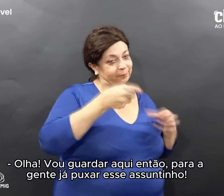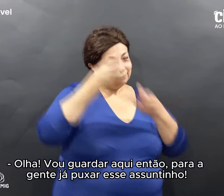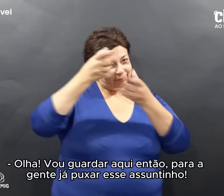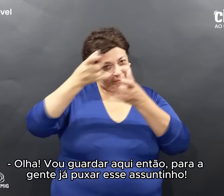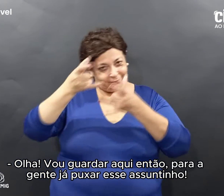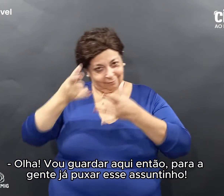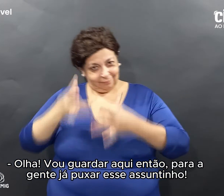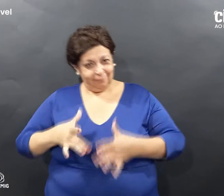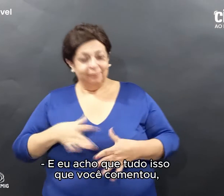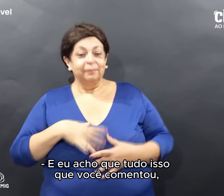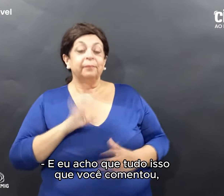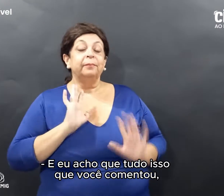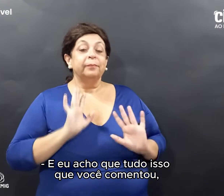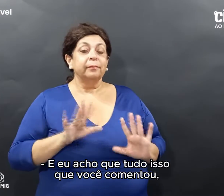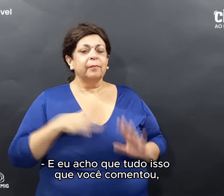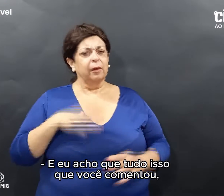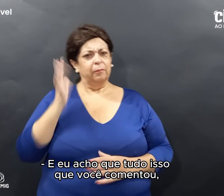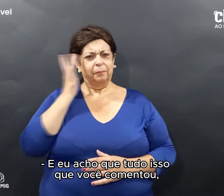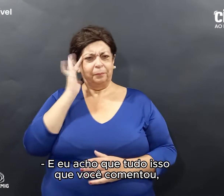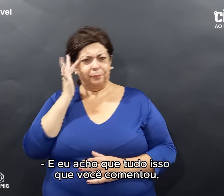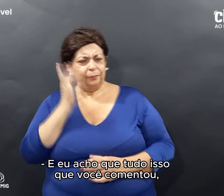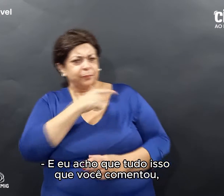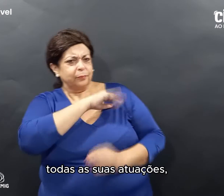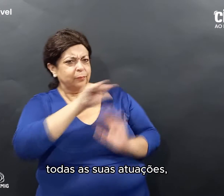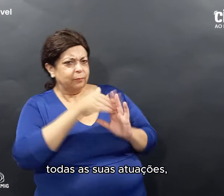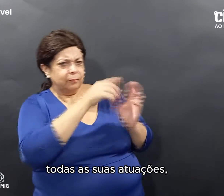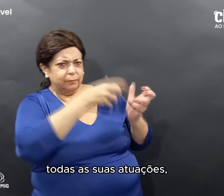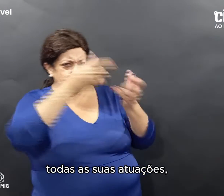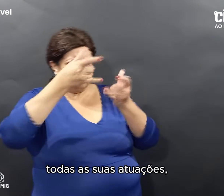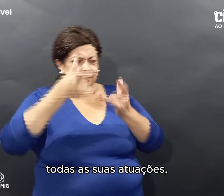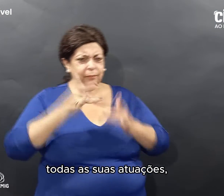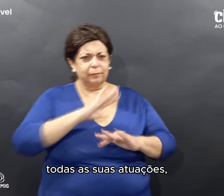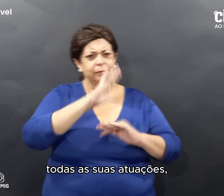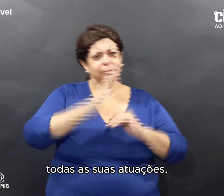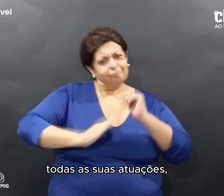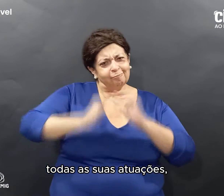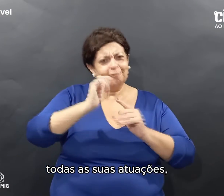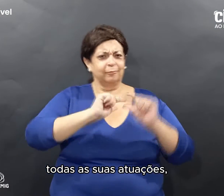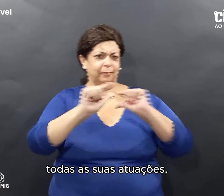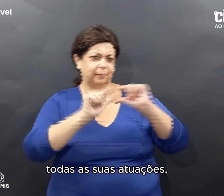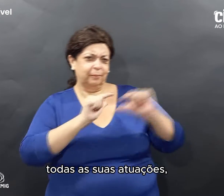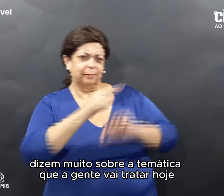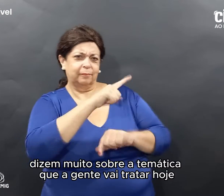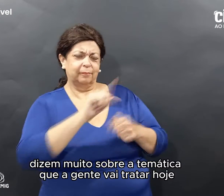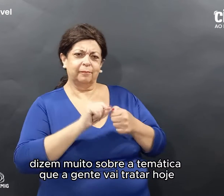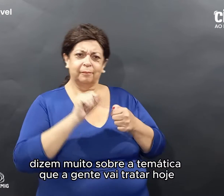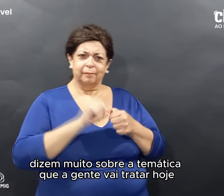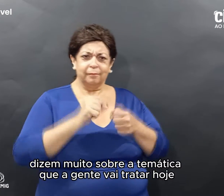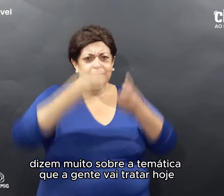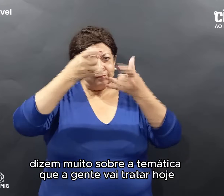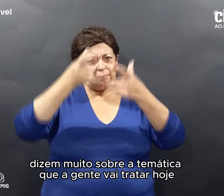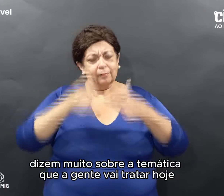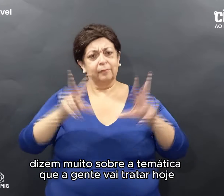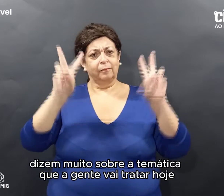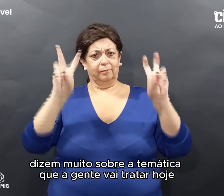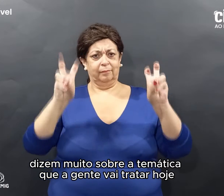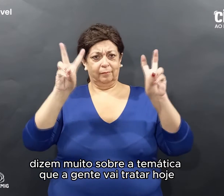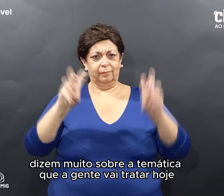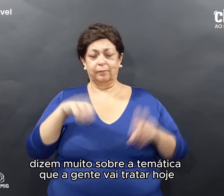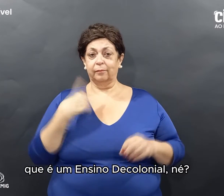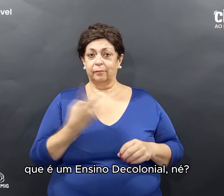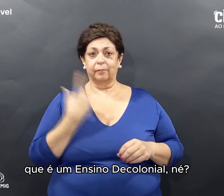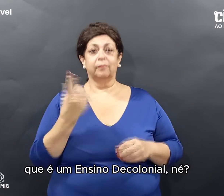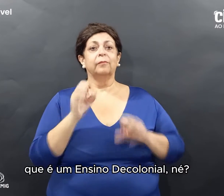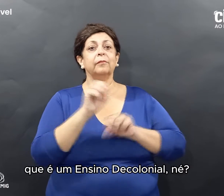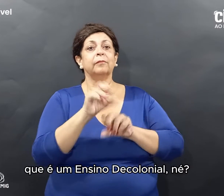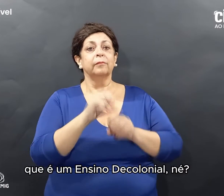puxar esse assuntinho. E eu acho que tudo isso que você comentou, todas as suas atuações, dizem muito sobre a temática que a gente vai tratar hoje,